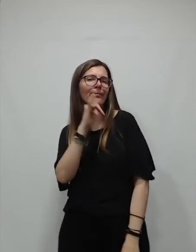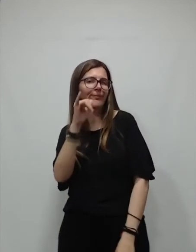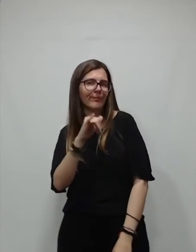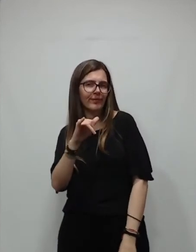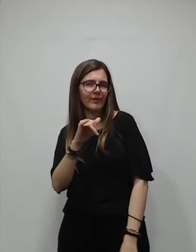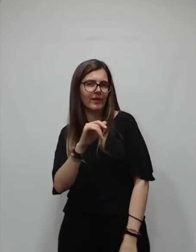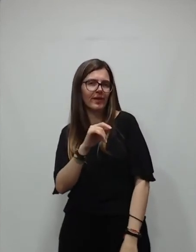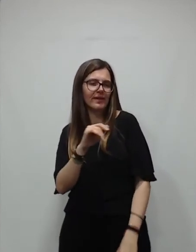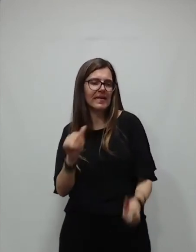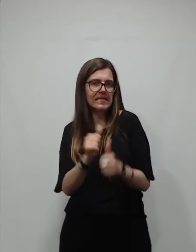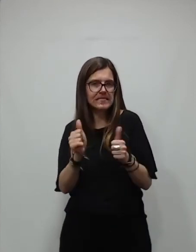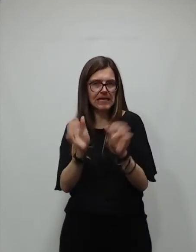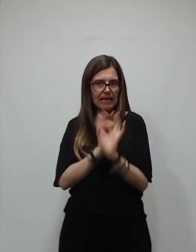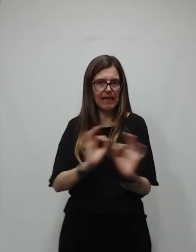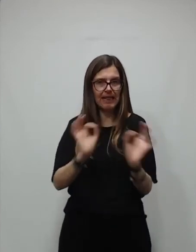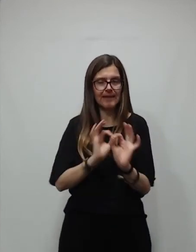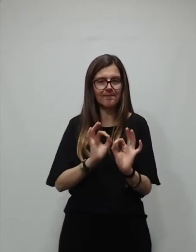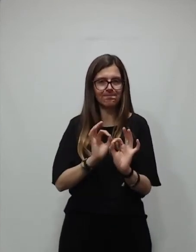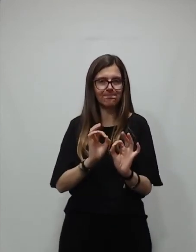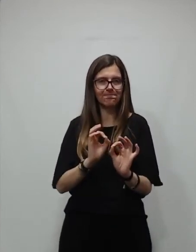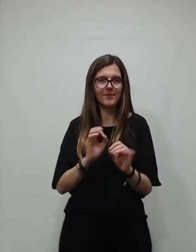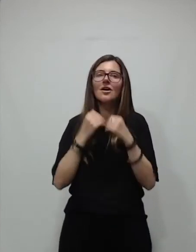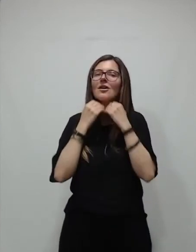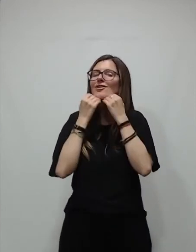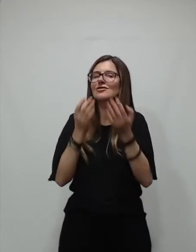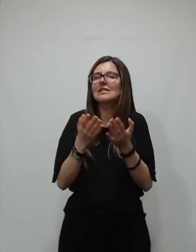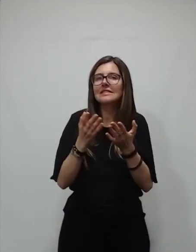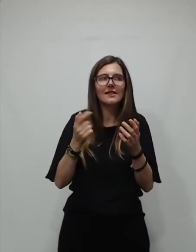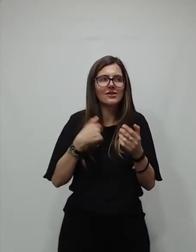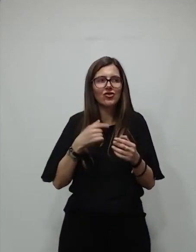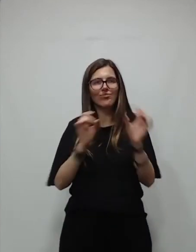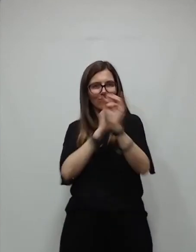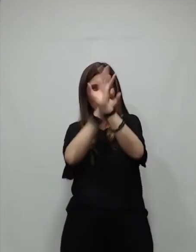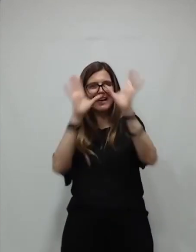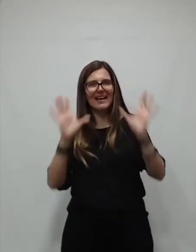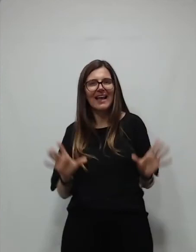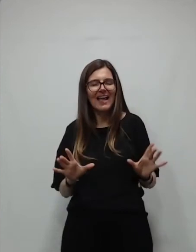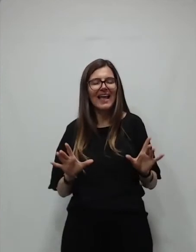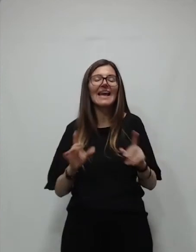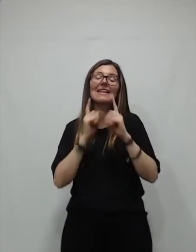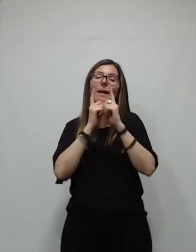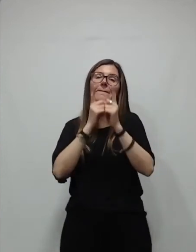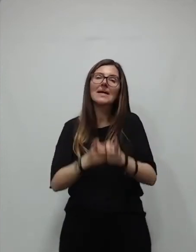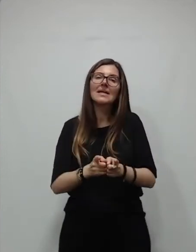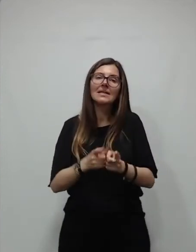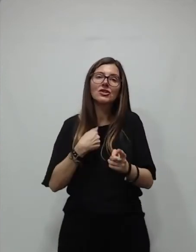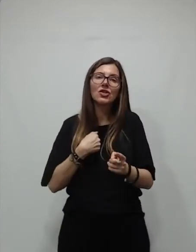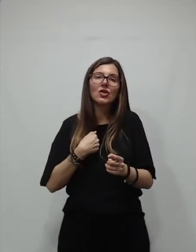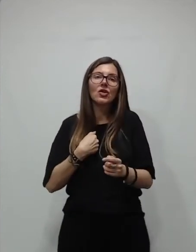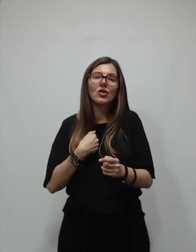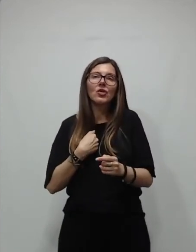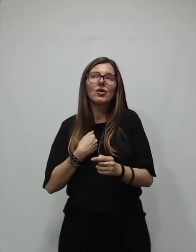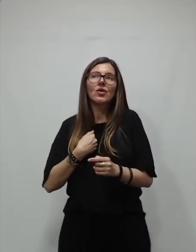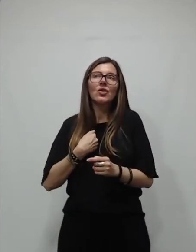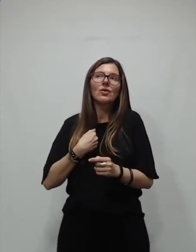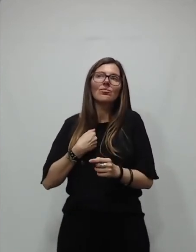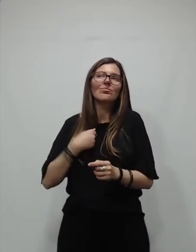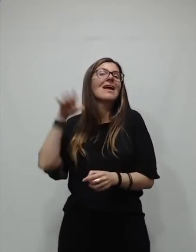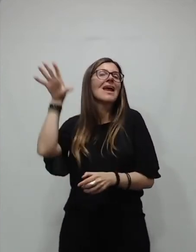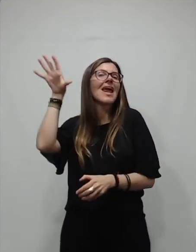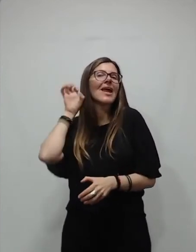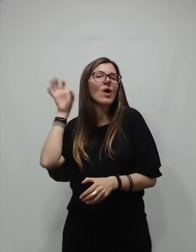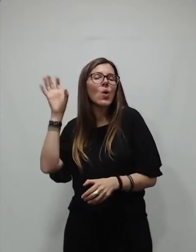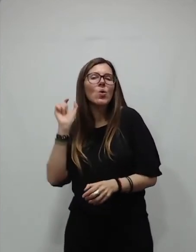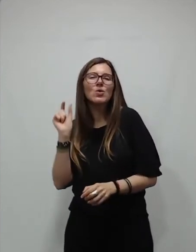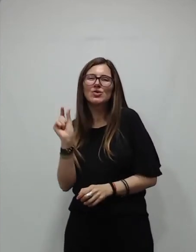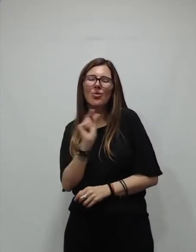llevado detrás de, no sé, de la pantalla. Tengo incluso bueno, ¿qué tal por allá? Baja audición, aparte de todo. Y yo estoy en